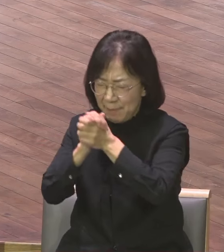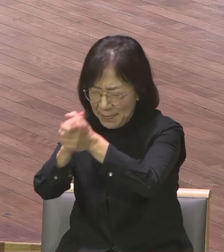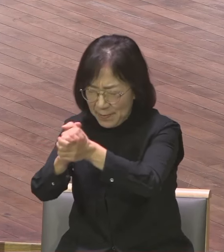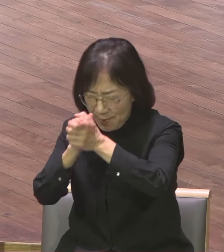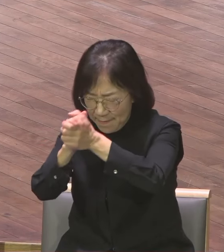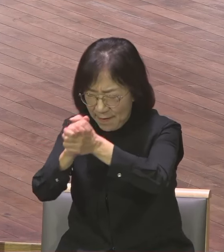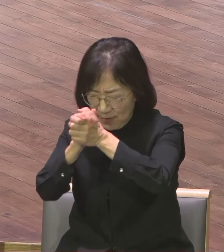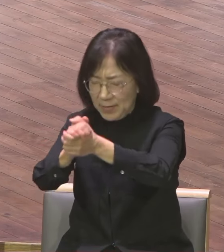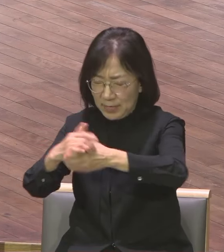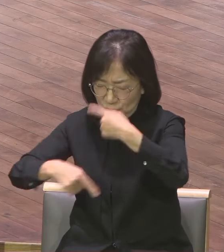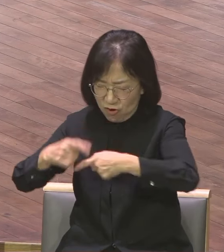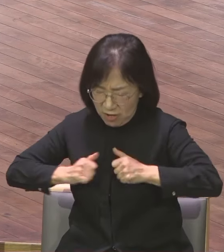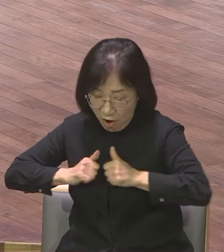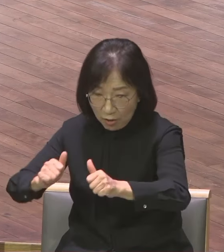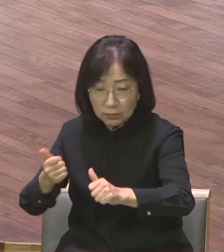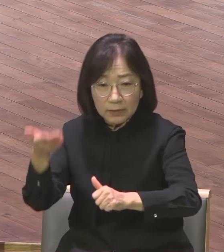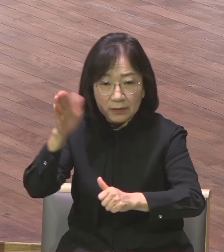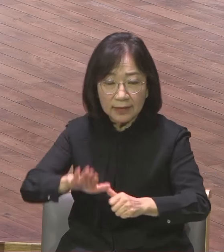가짜예요. 가짜. 짜가요. 짜가.